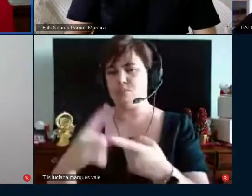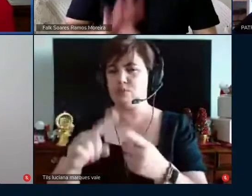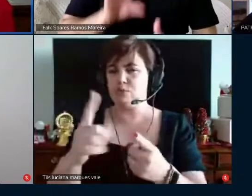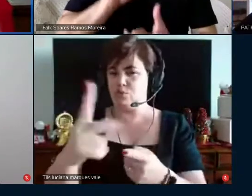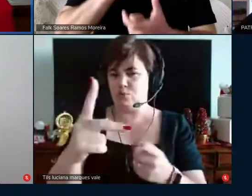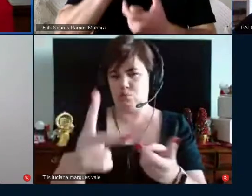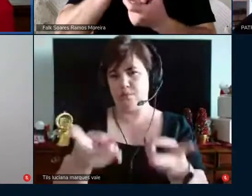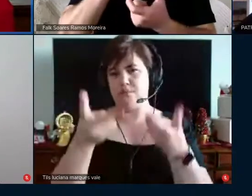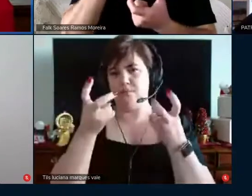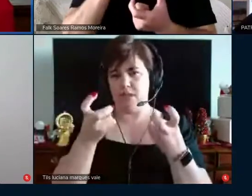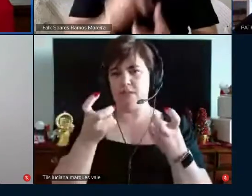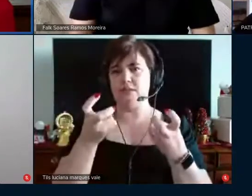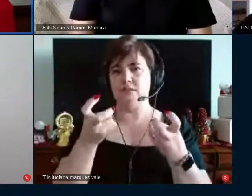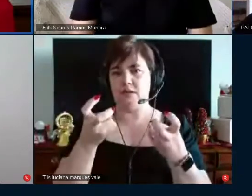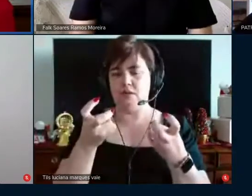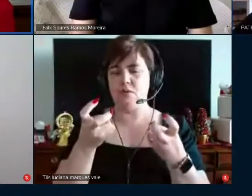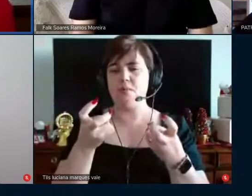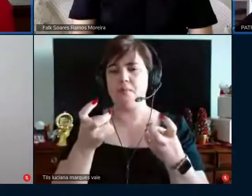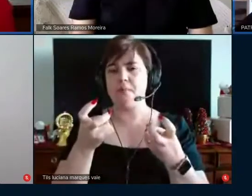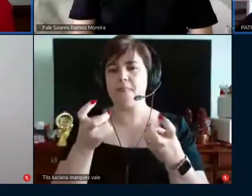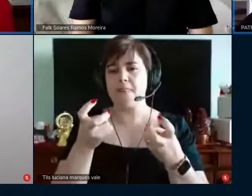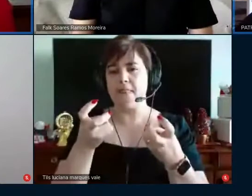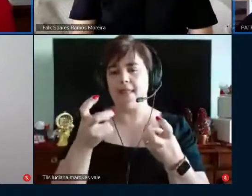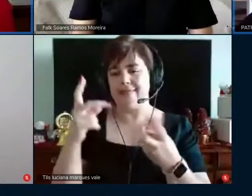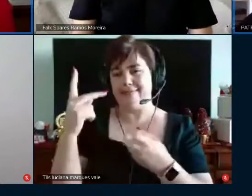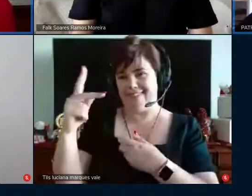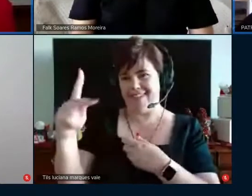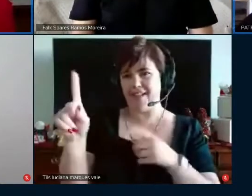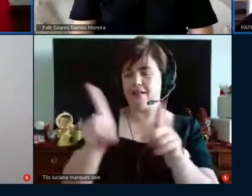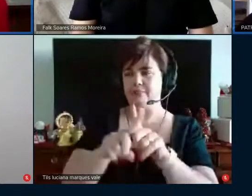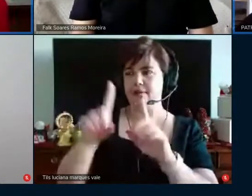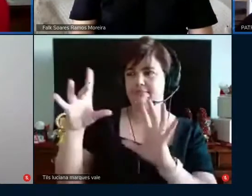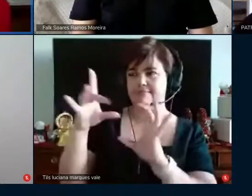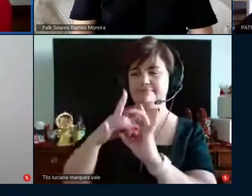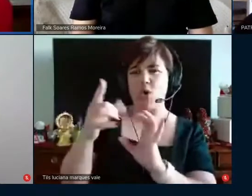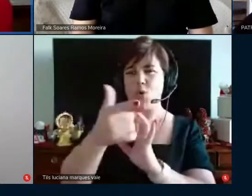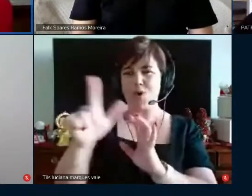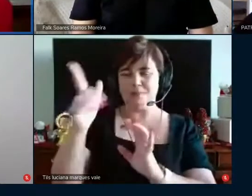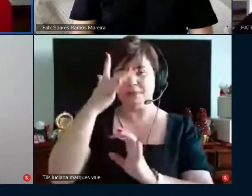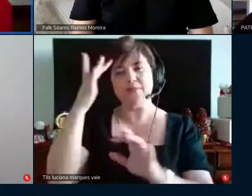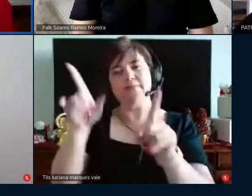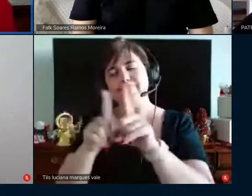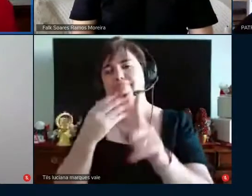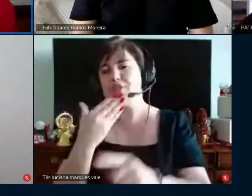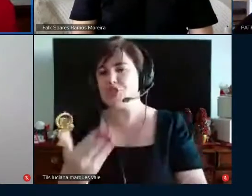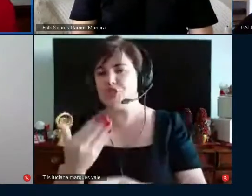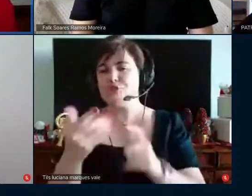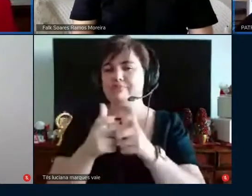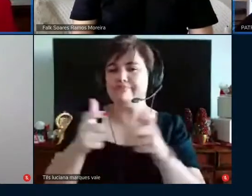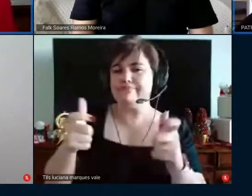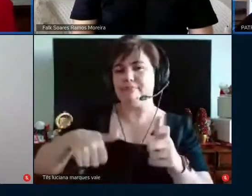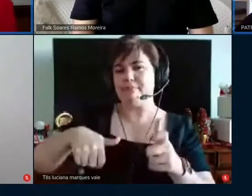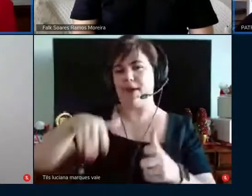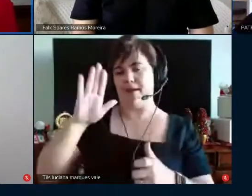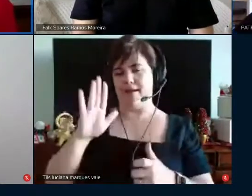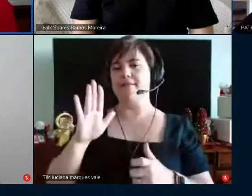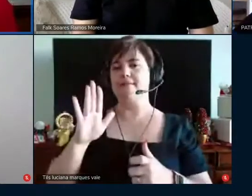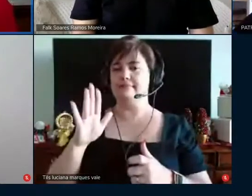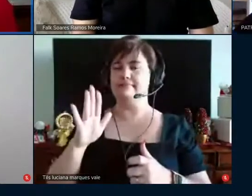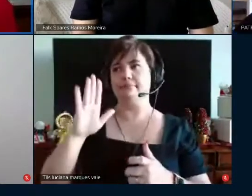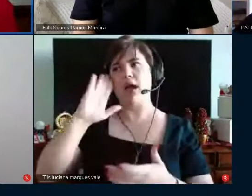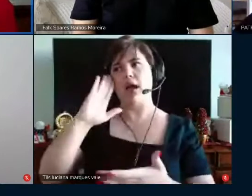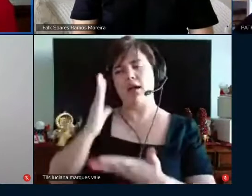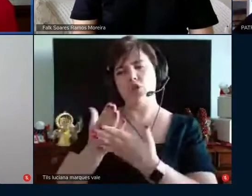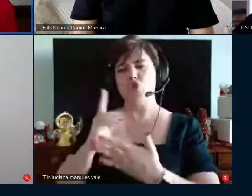percepção, e que é a percepção dele também, e que as colegas já pediram para ampliar, eu acredito que nós